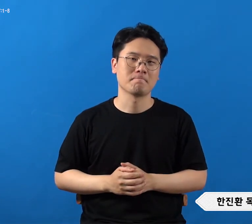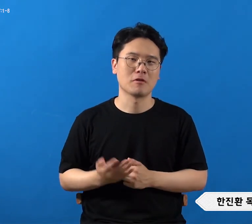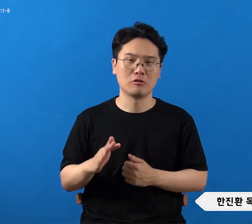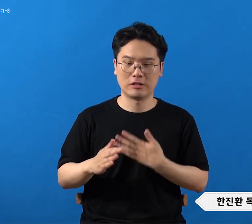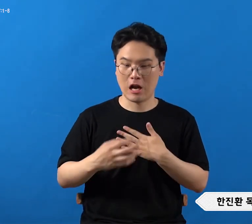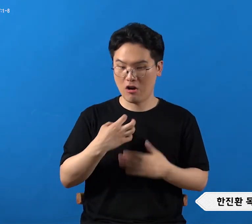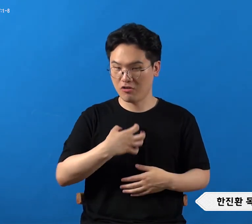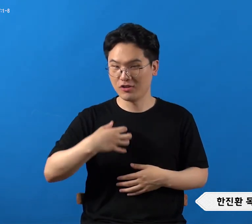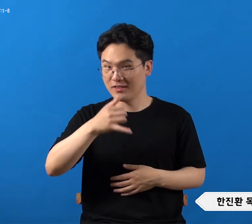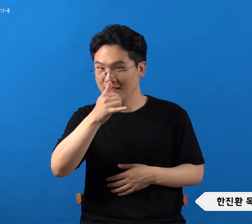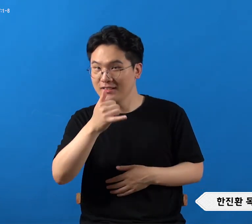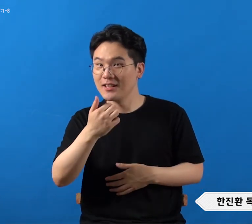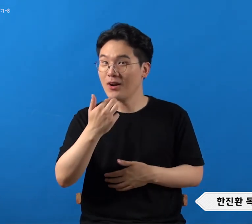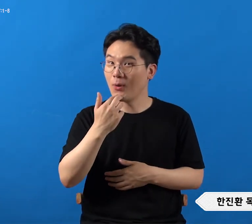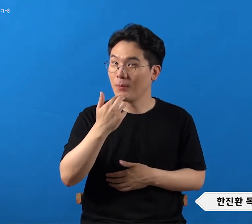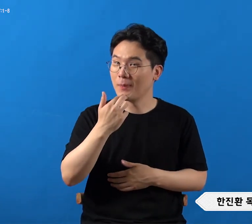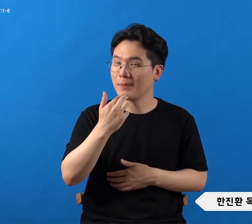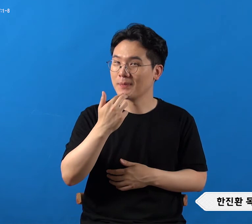할까요, 안 할까요?